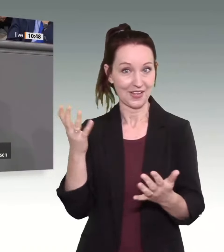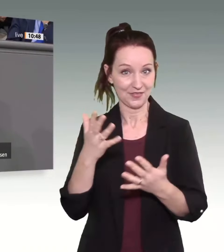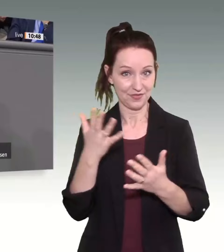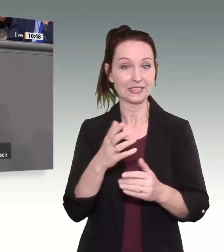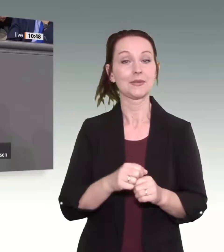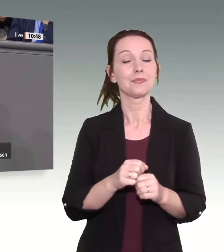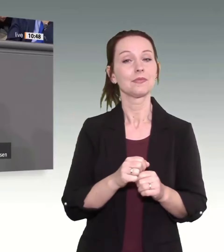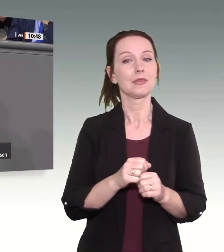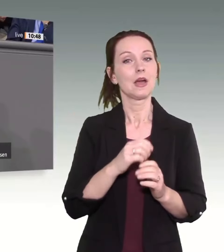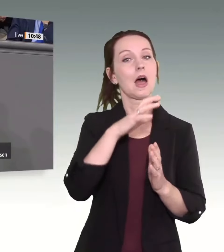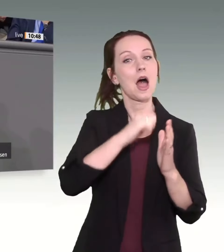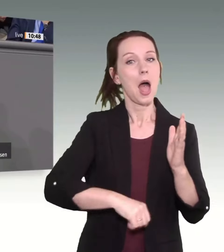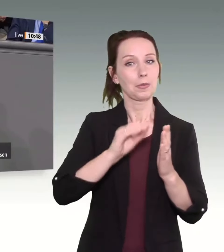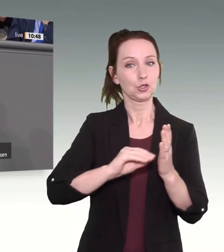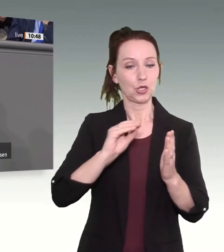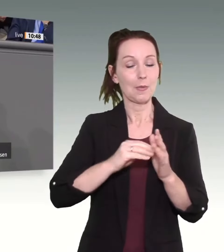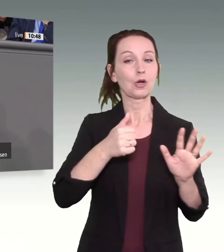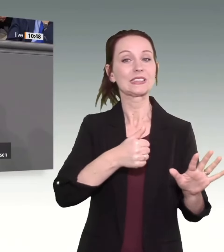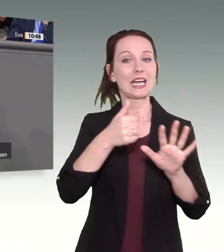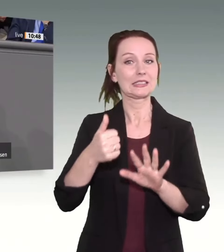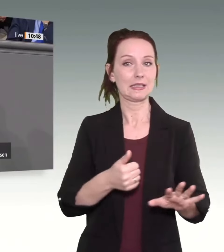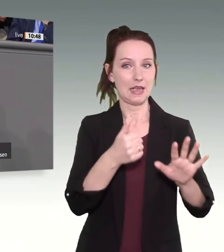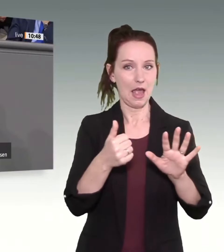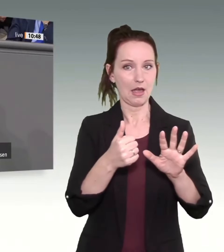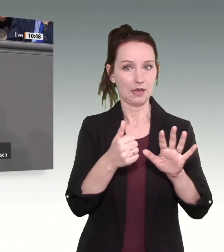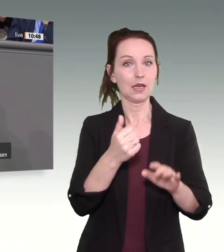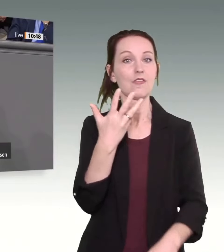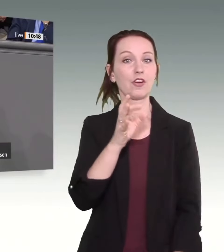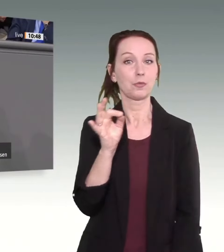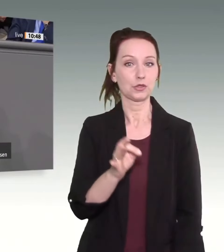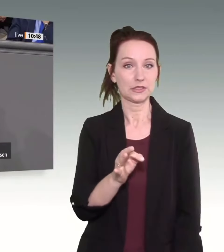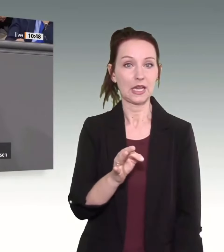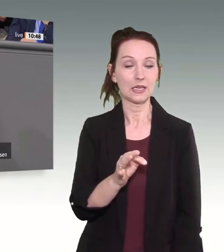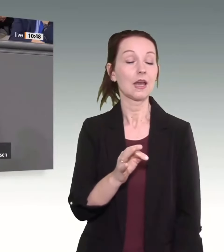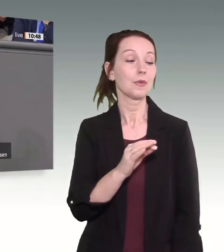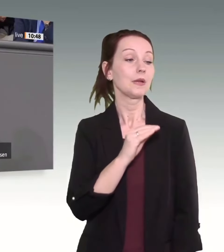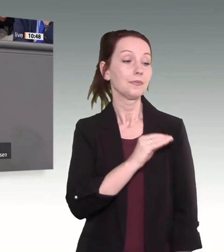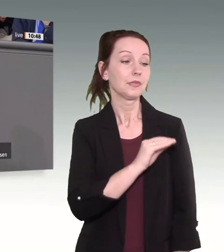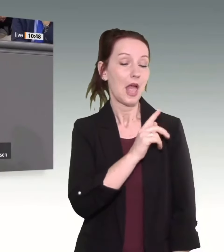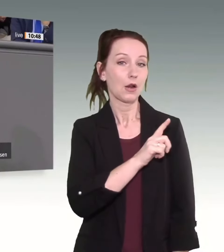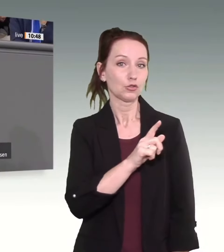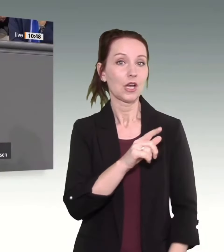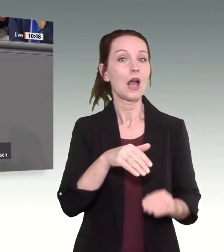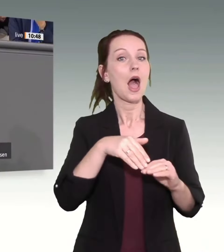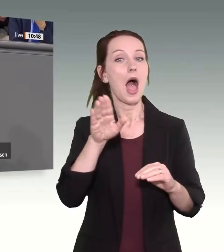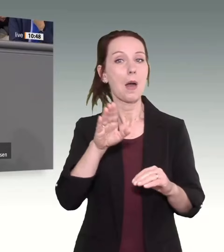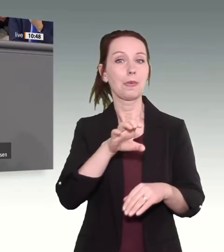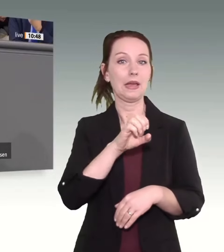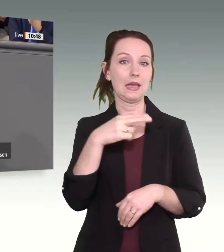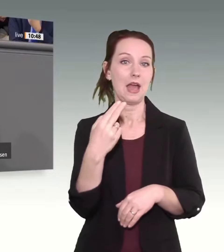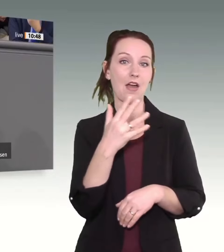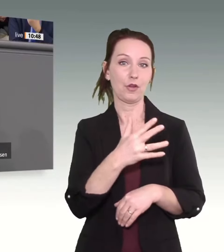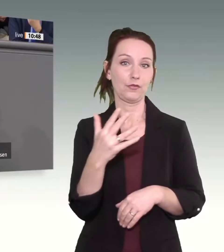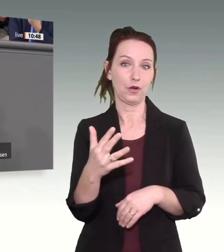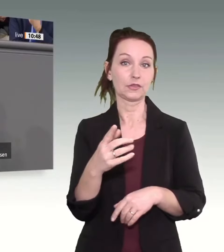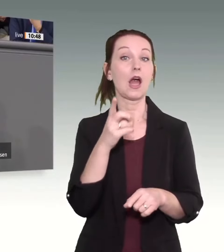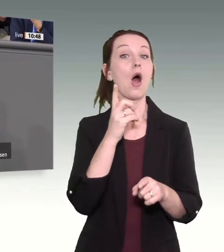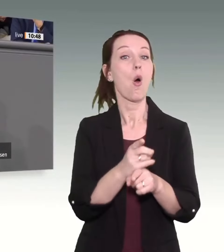zwar ab EH55, Herr Luczak, ab EH55 und rückwirkend ab letzten Oktober.